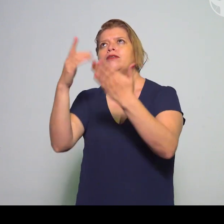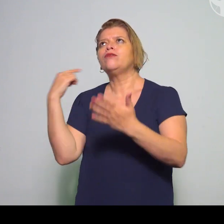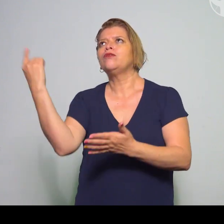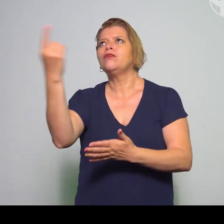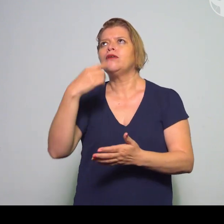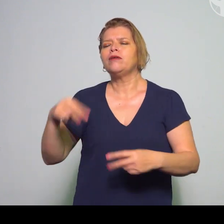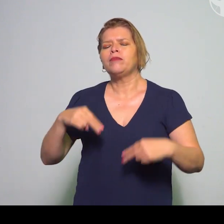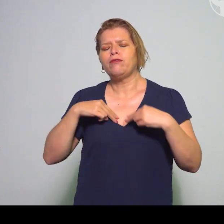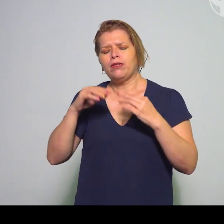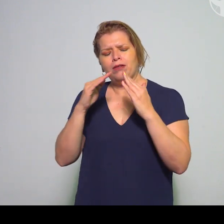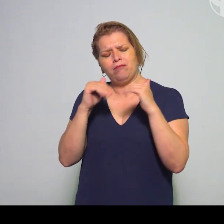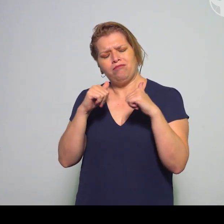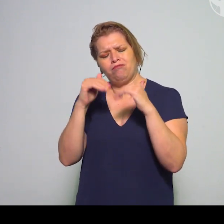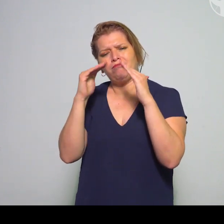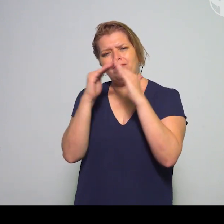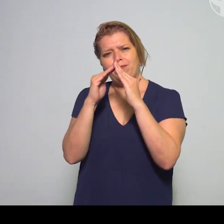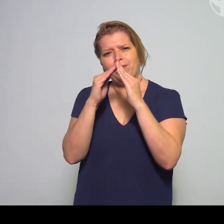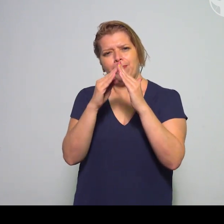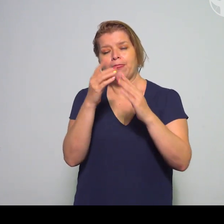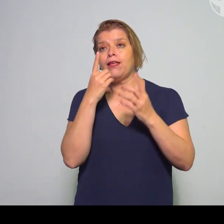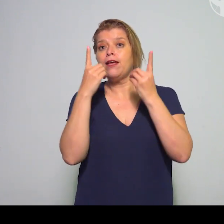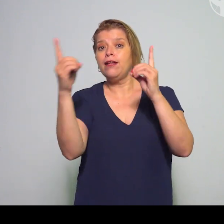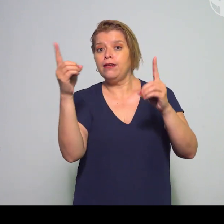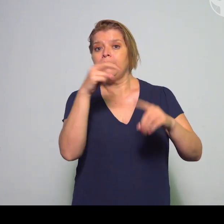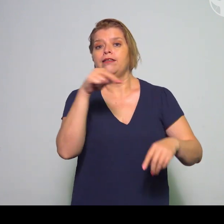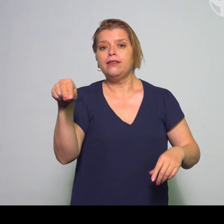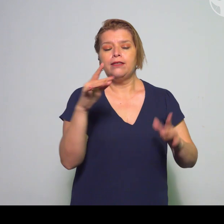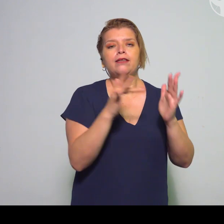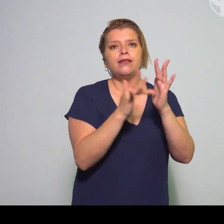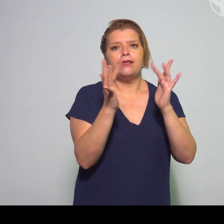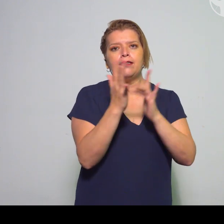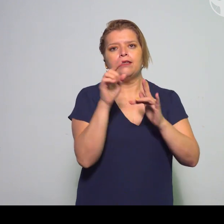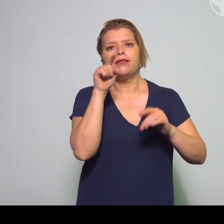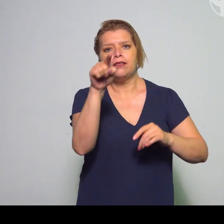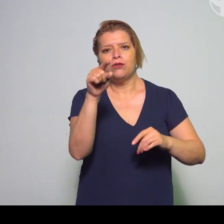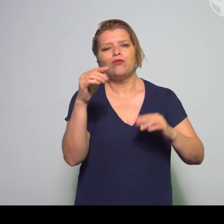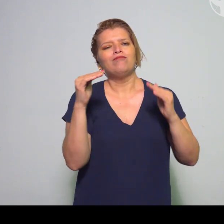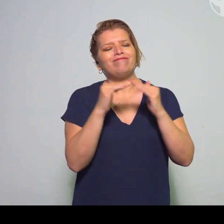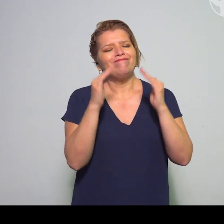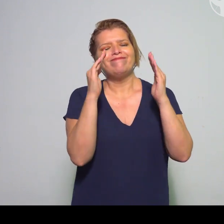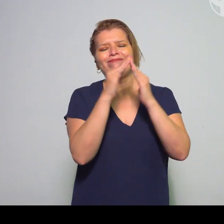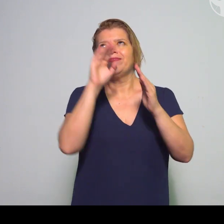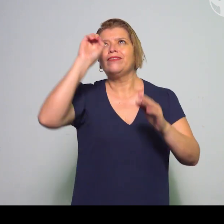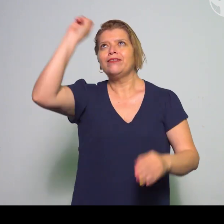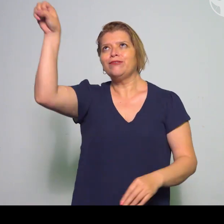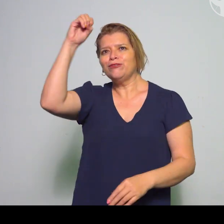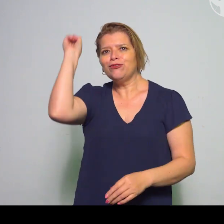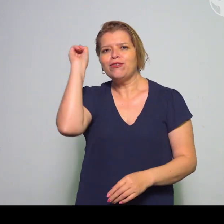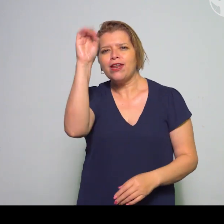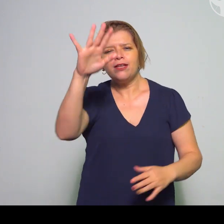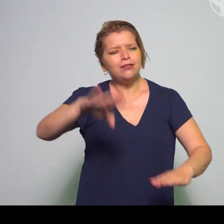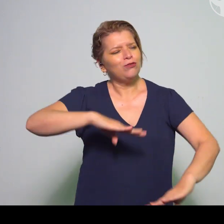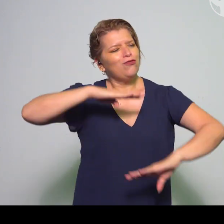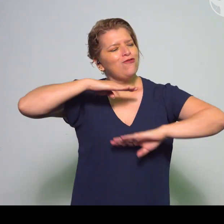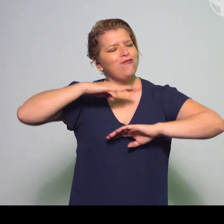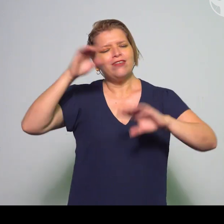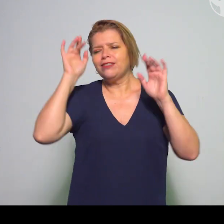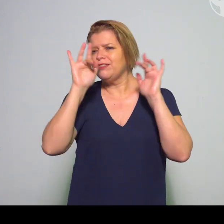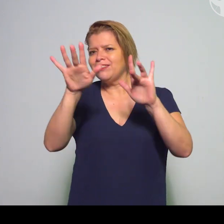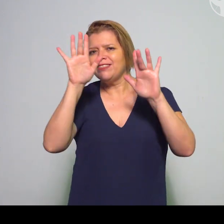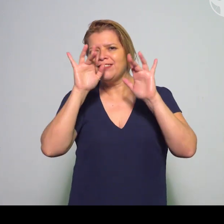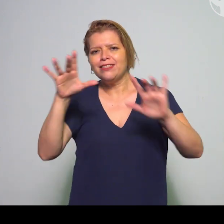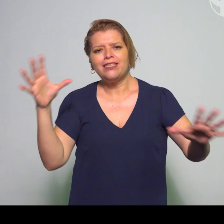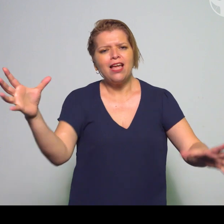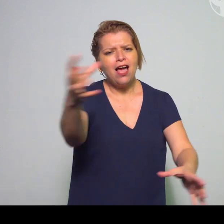todo lo malo. Te entrego mis pedazos, pero declaramos en el nombre de Jesús que hoy eres restaurado, que su